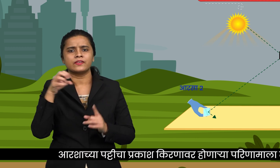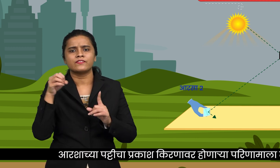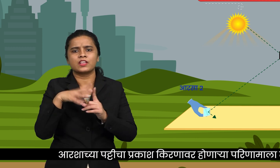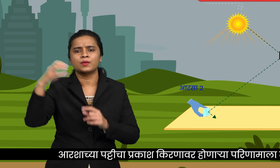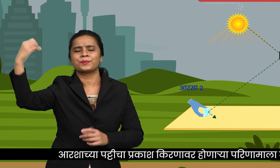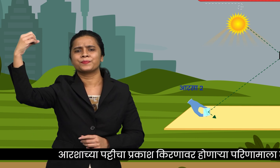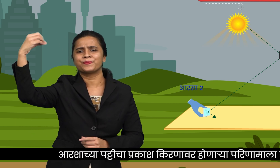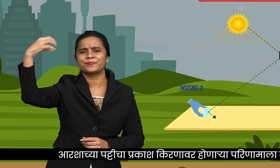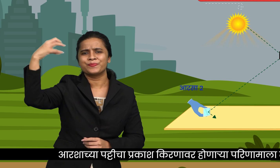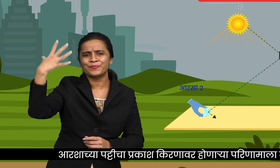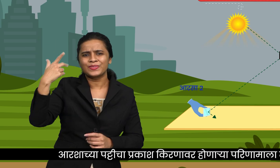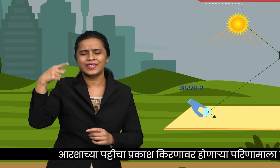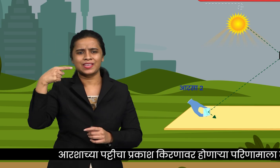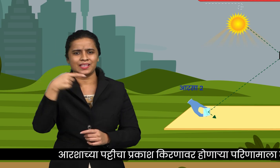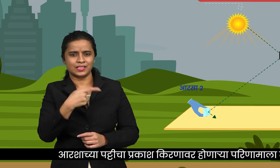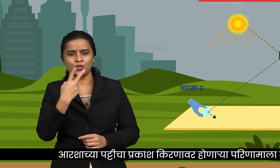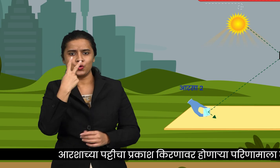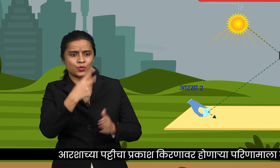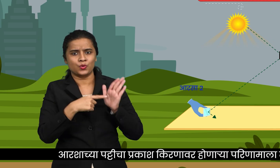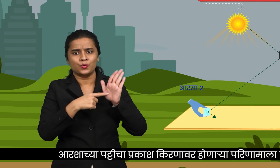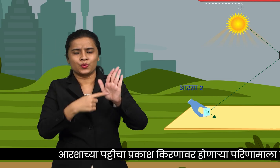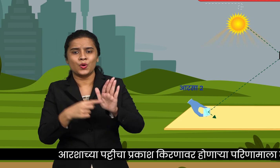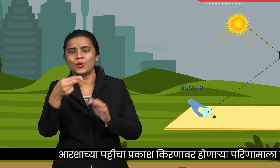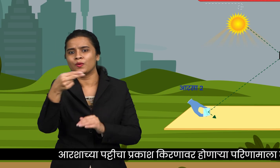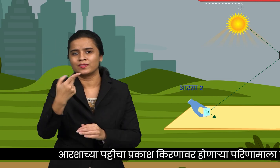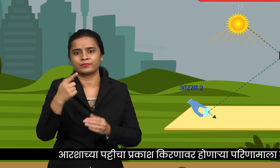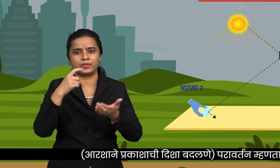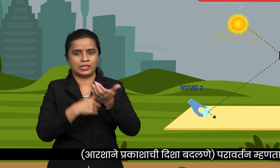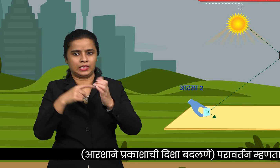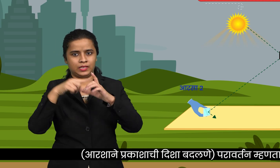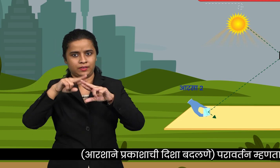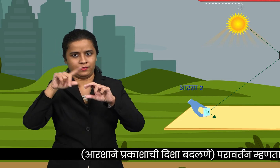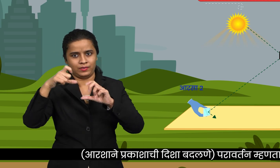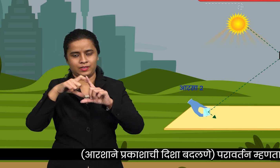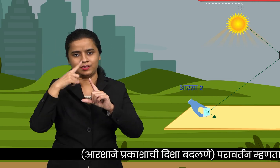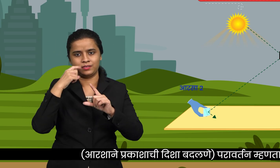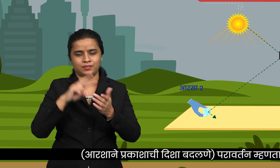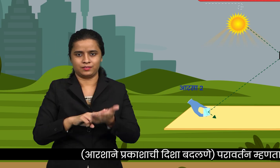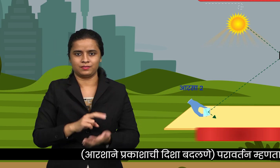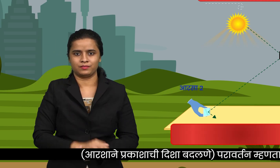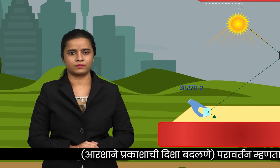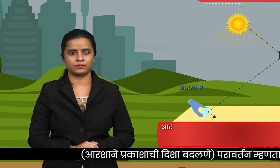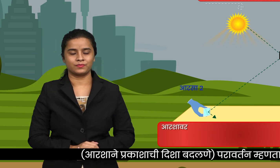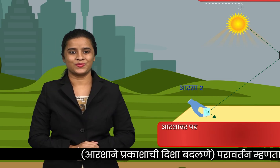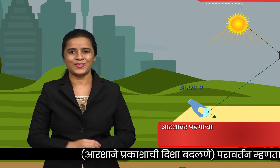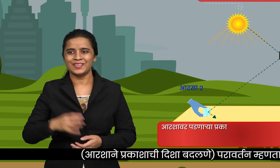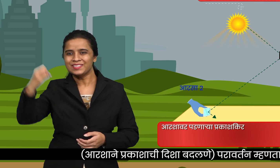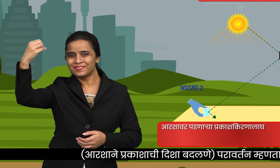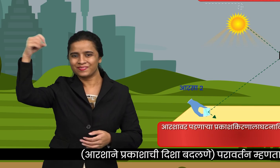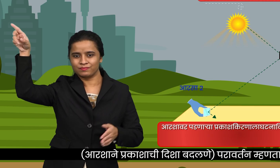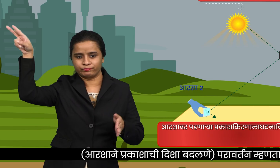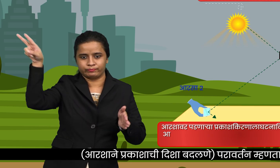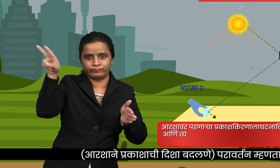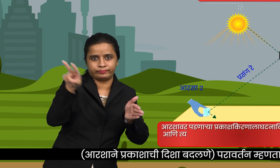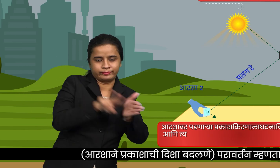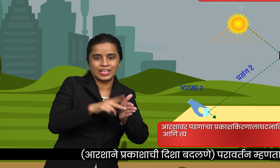आरशाच्या पट्टीचा प्रकाश किरणावर होणाऱ्या परिणामाला म्हणजेच आरशाने प्रकाशाची दिशा बदलणे